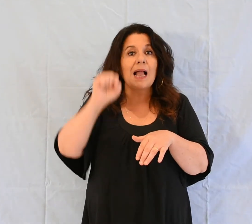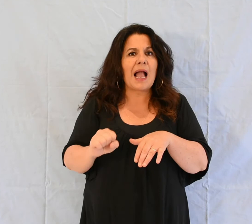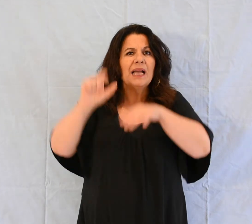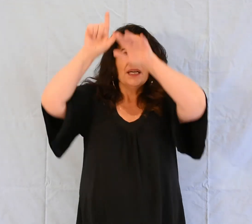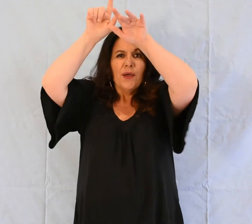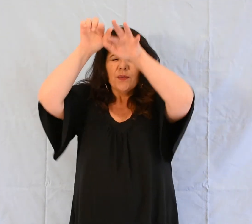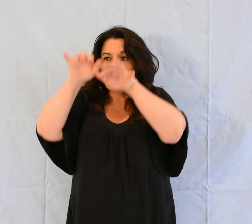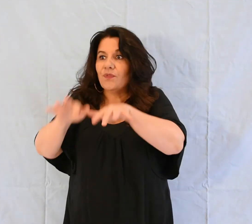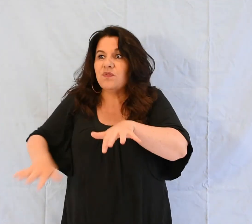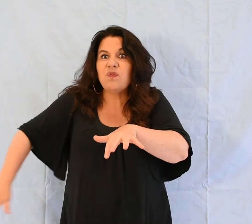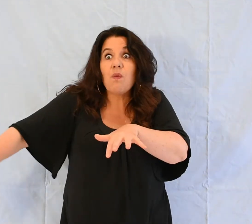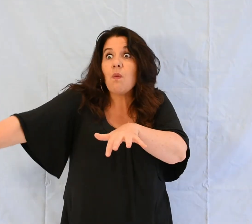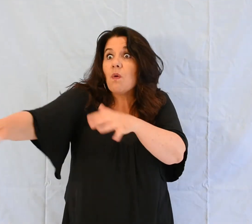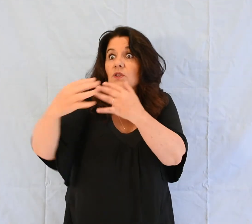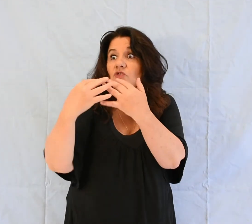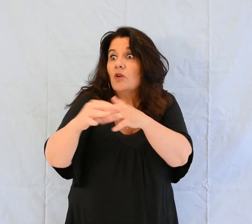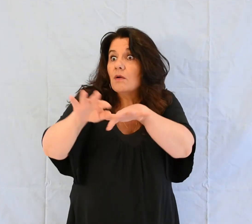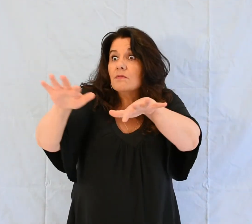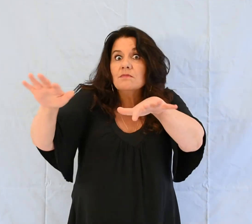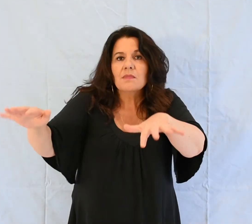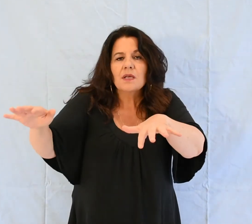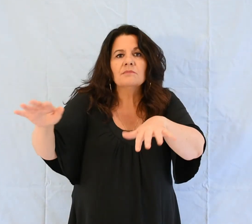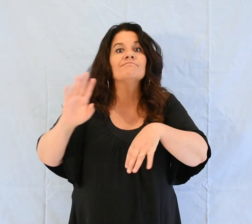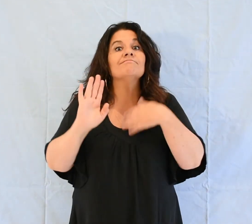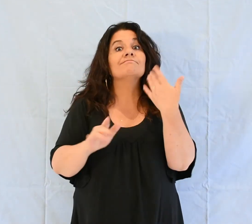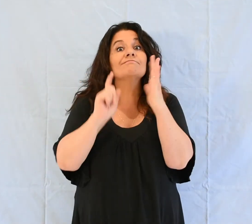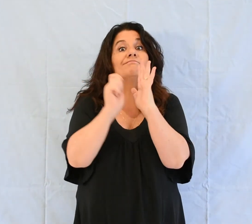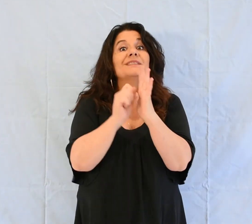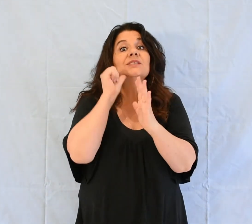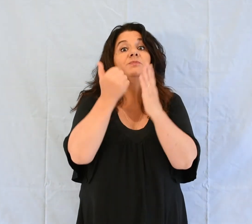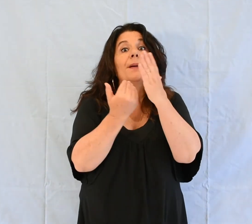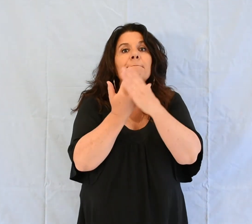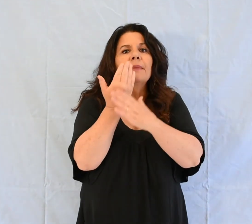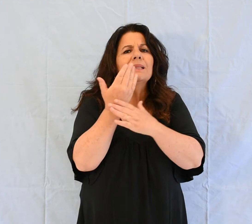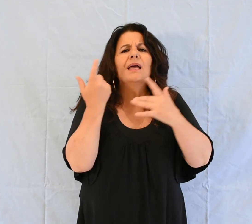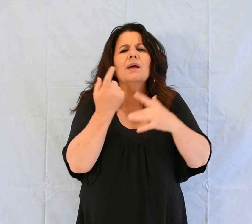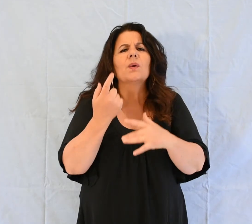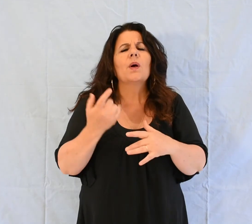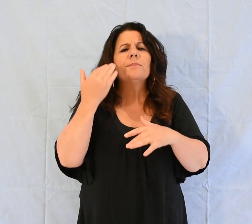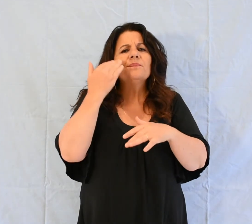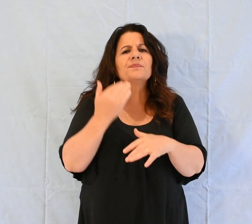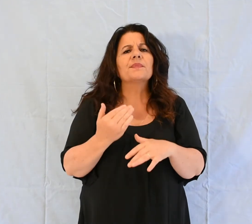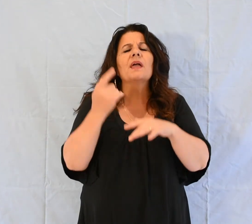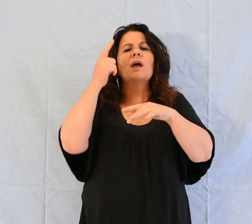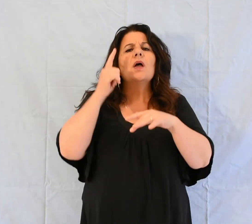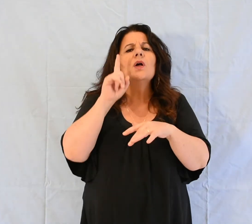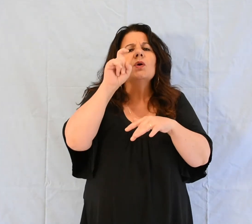lendemain matin, il y avait une couche de rosée autour du champ. Lorsque la couche de rosée